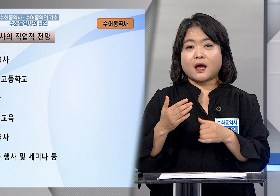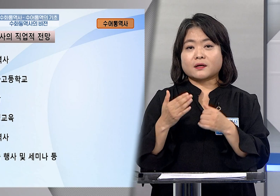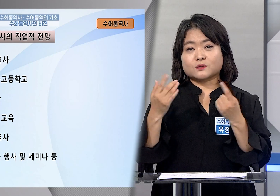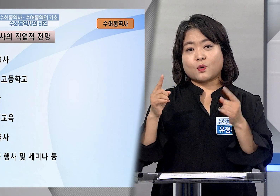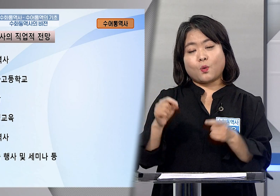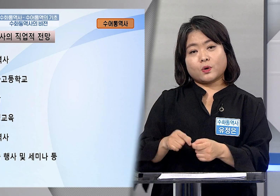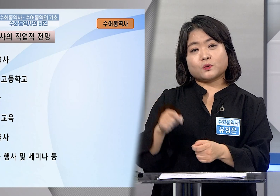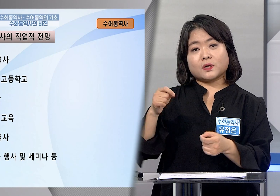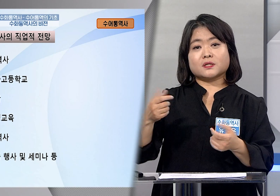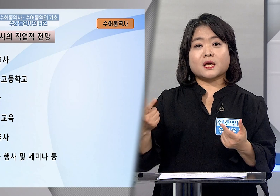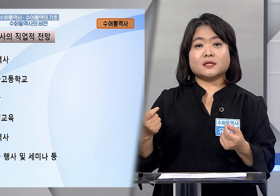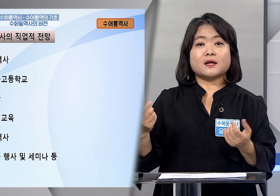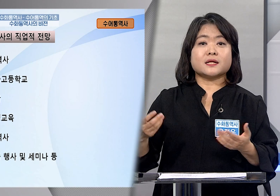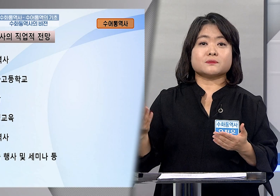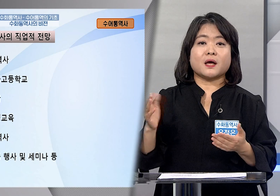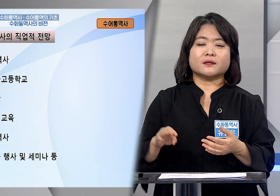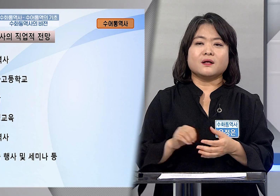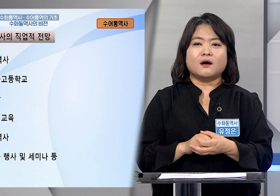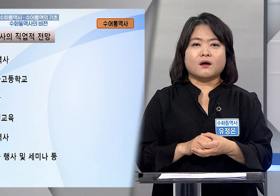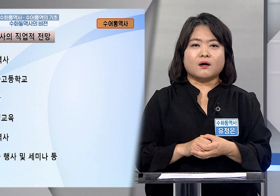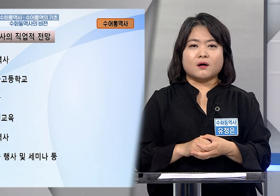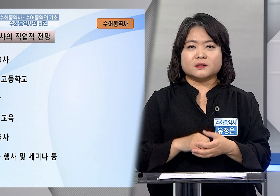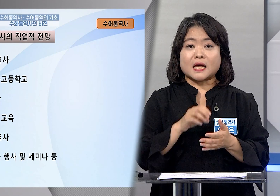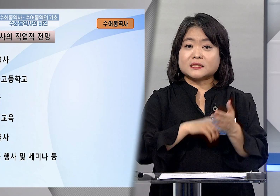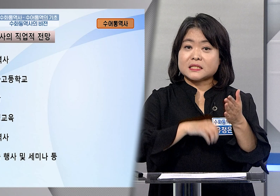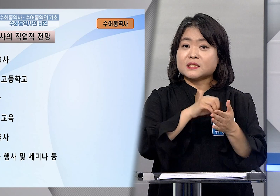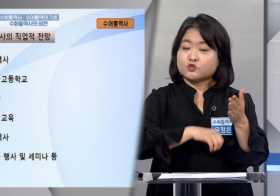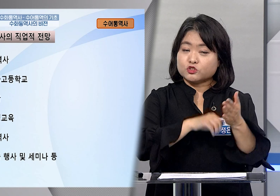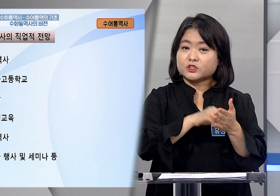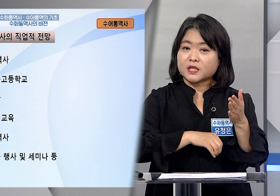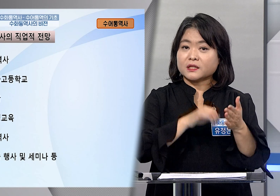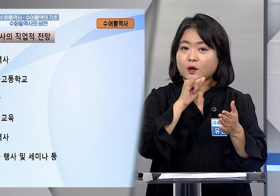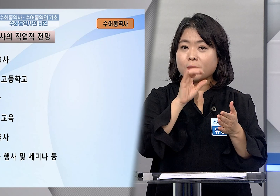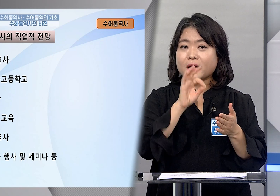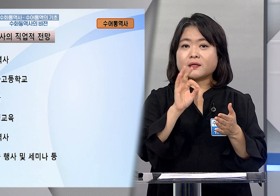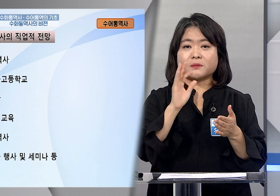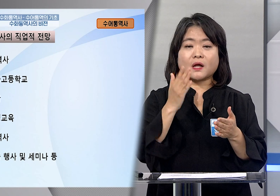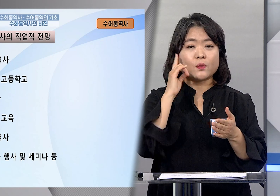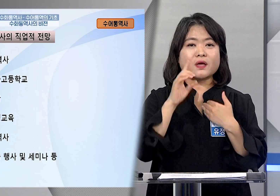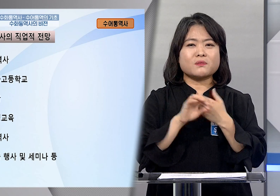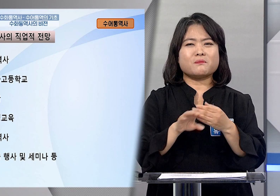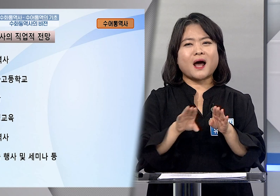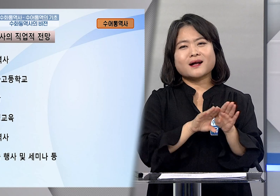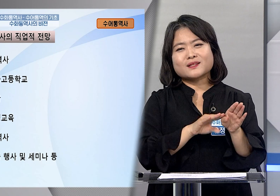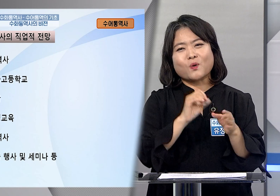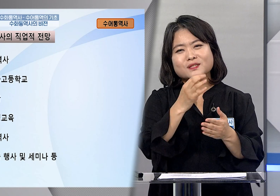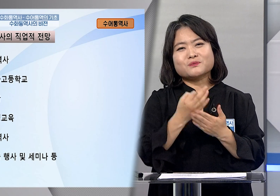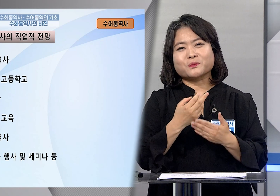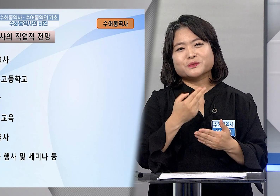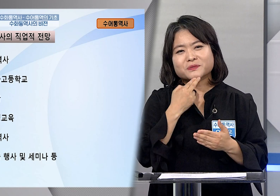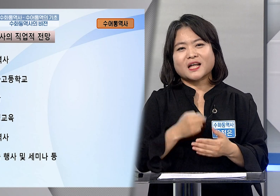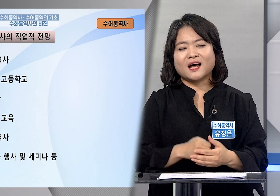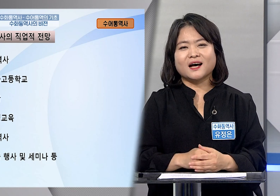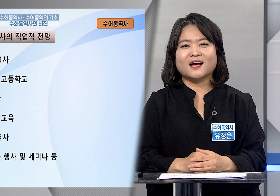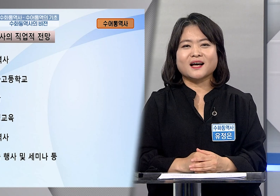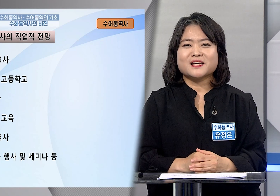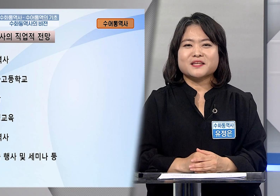대학에서 오랫동안 이렇게 일을 하지만 잦은 이직률들이 있다고 봐야 됩니다. 왜냐하면 방학 때 월급이 없습니다.